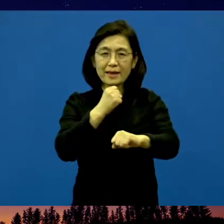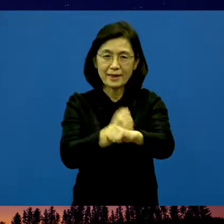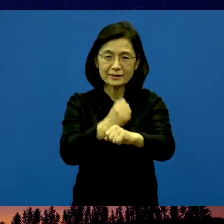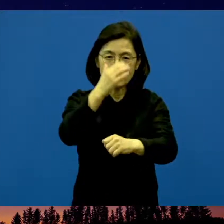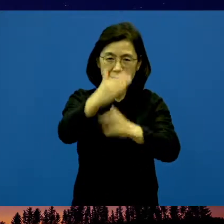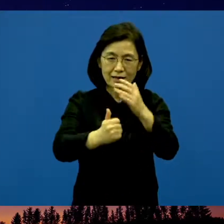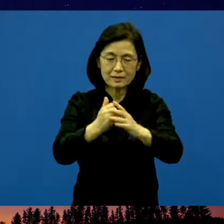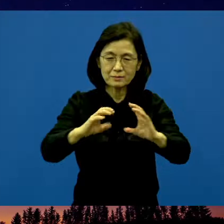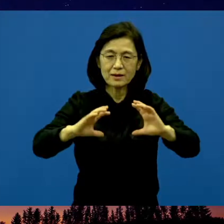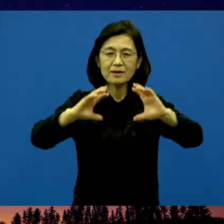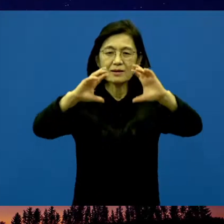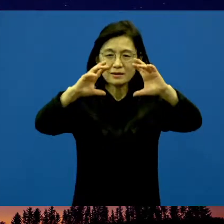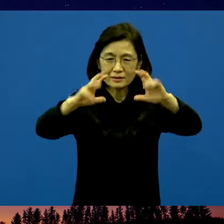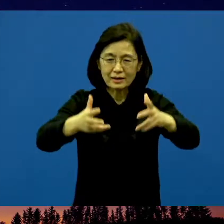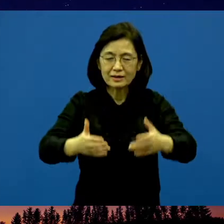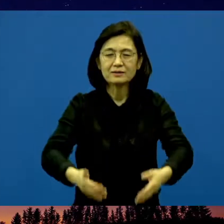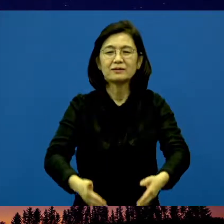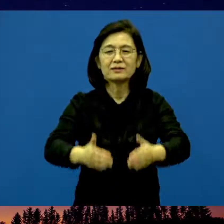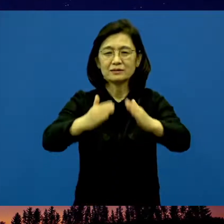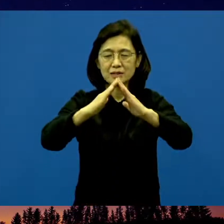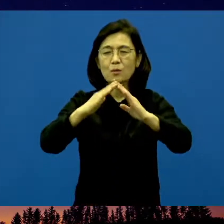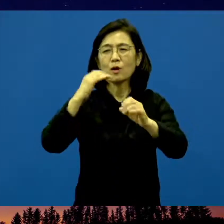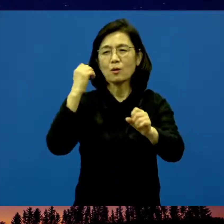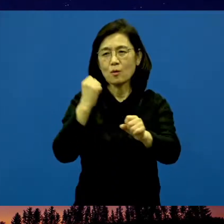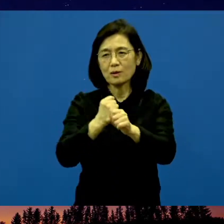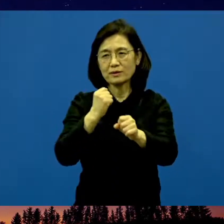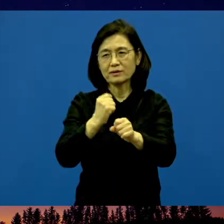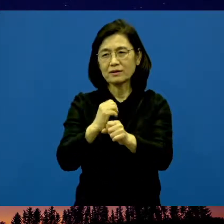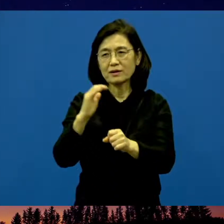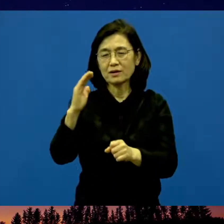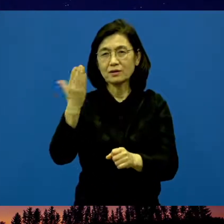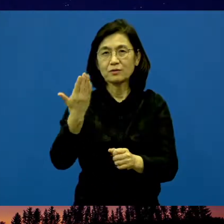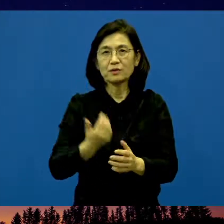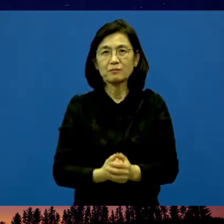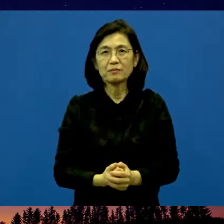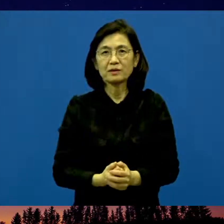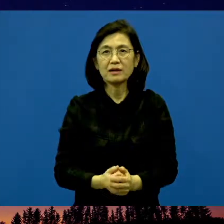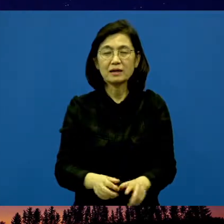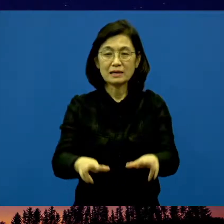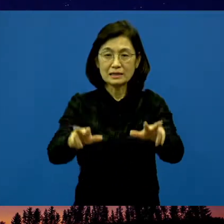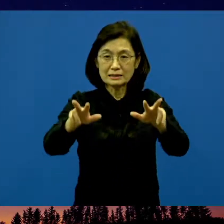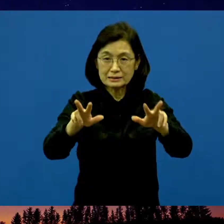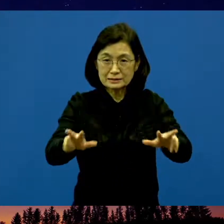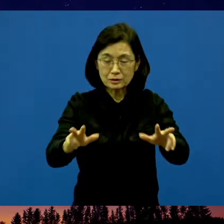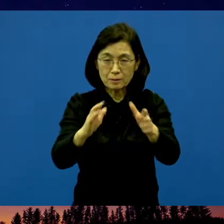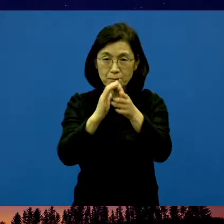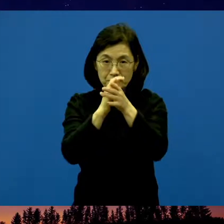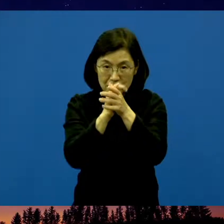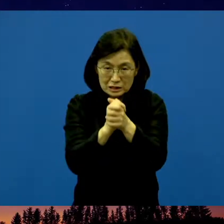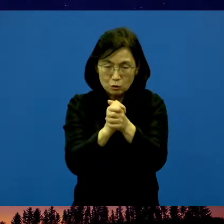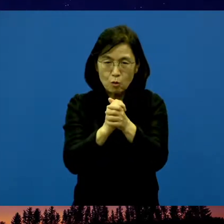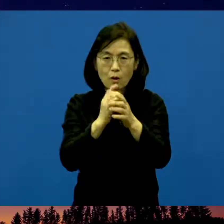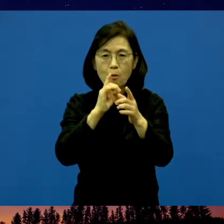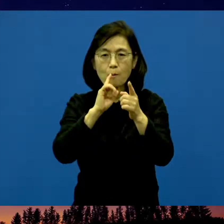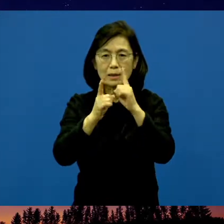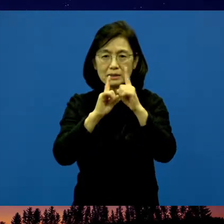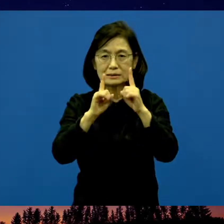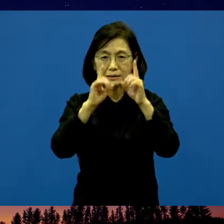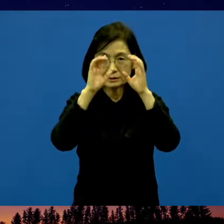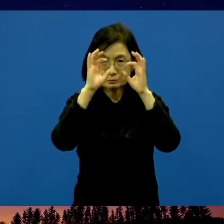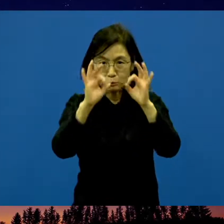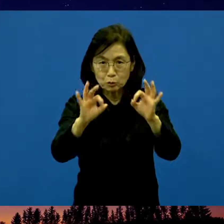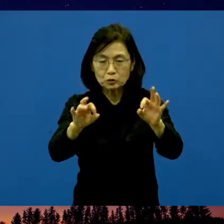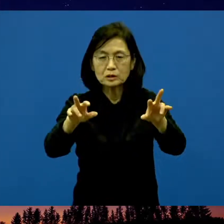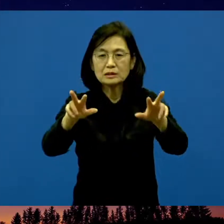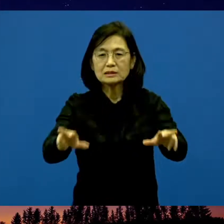것입니다. 여러분, 말씀을 받고 기도하는 이 시간이 굉장히 중요한 시간입니다. 이미